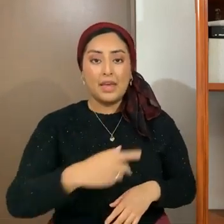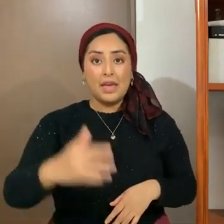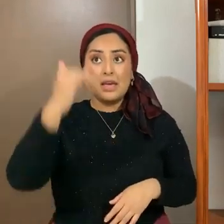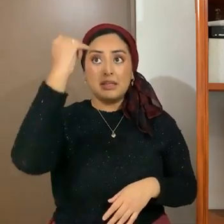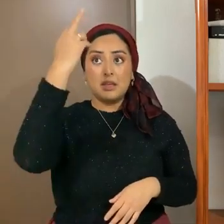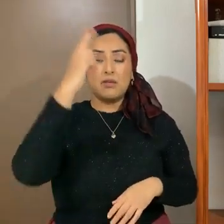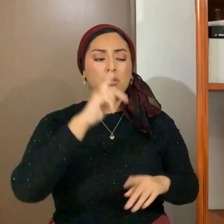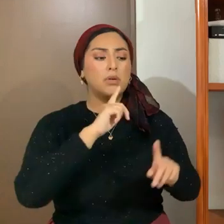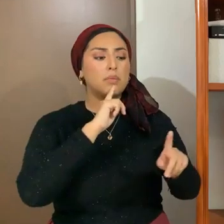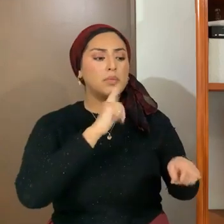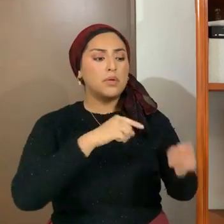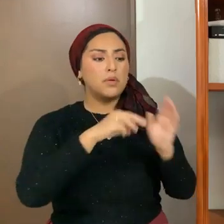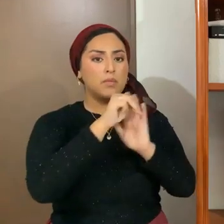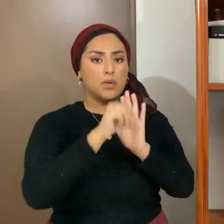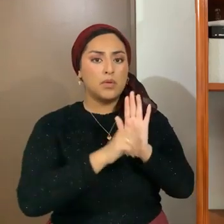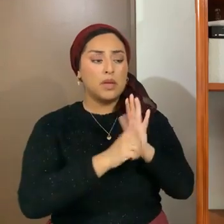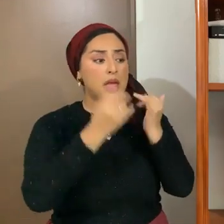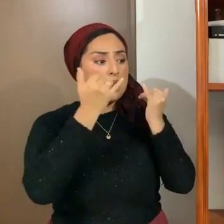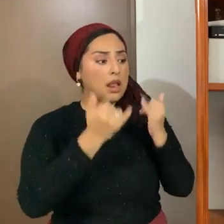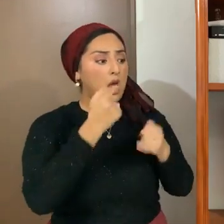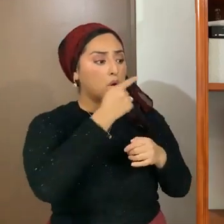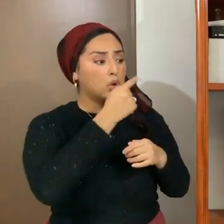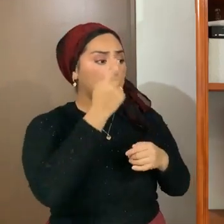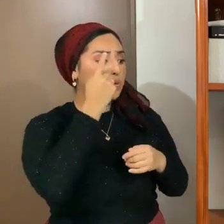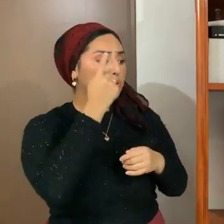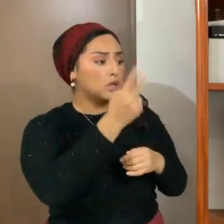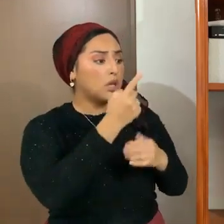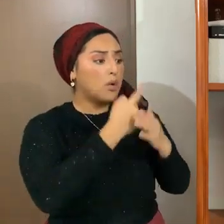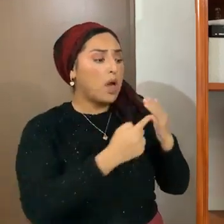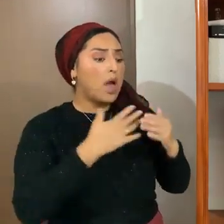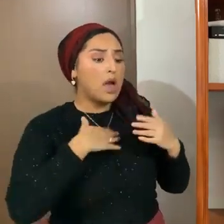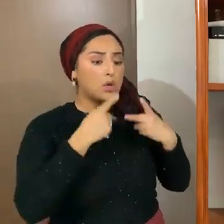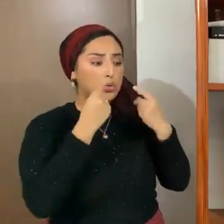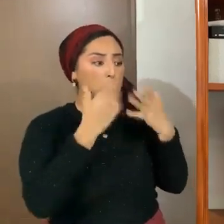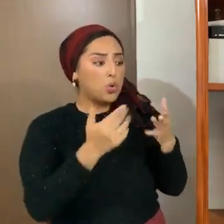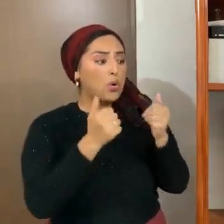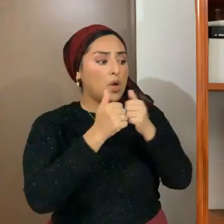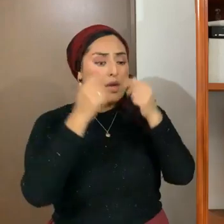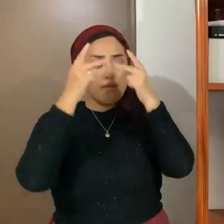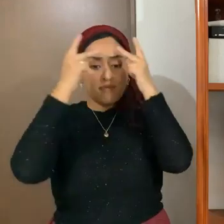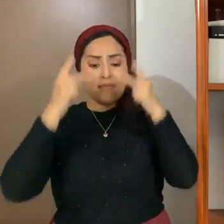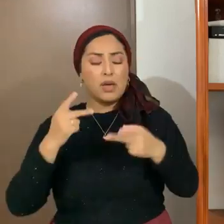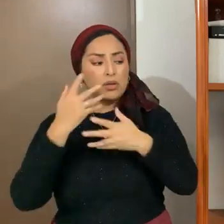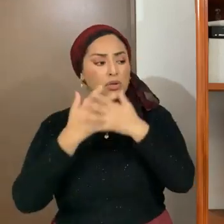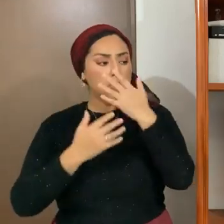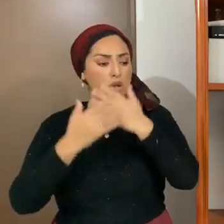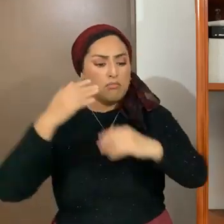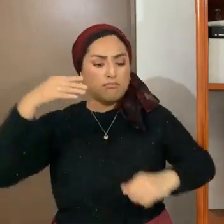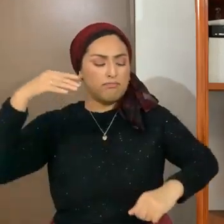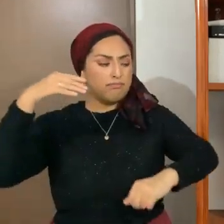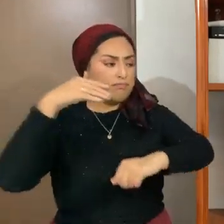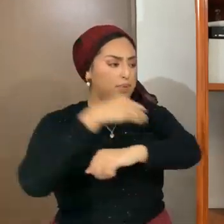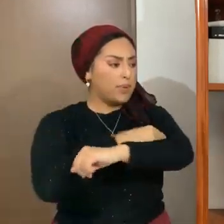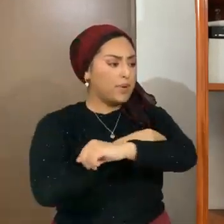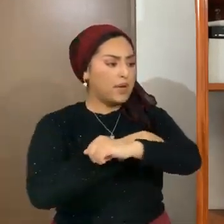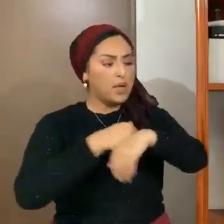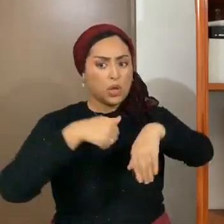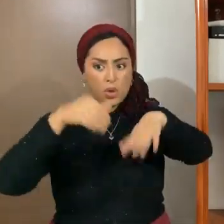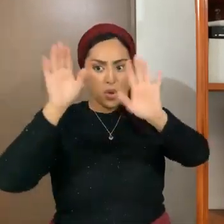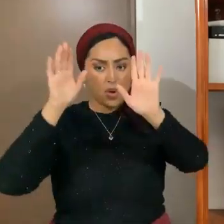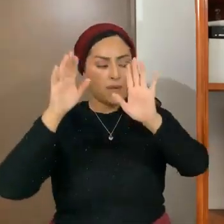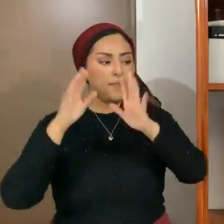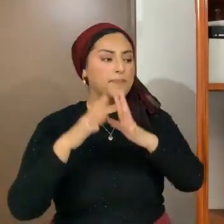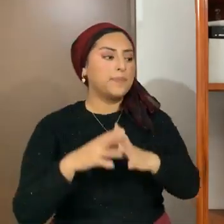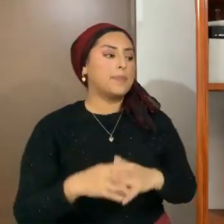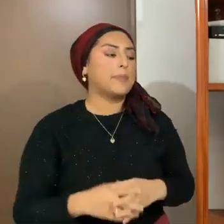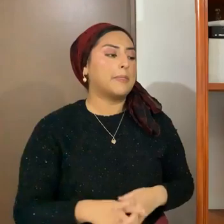Yahweh respondió a Moisés, ahora verás lo que yo haré a Faraón, porque con mano fuerte los dejará ir, y con mano fuerte los